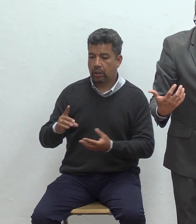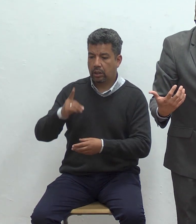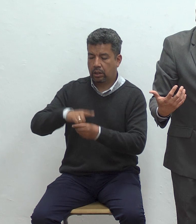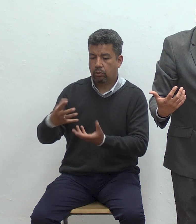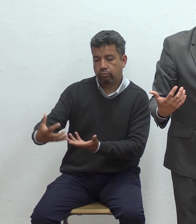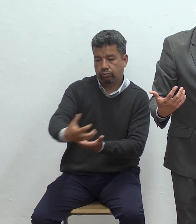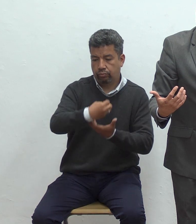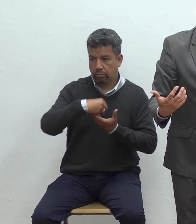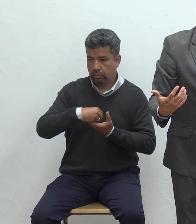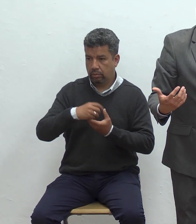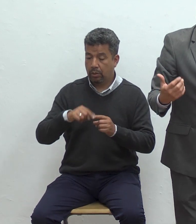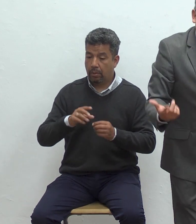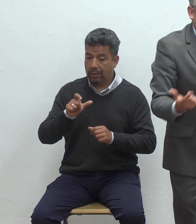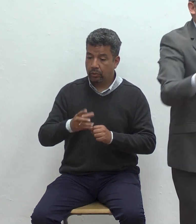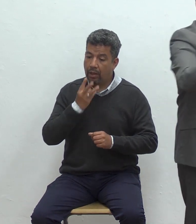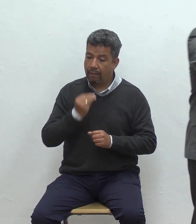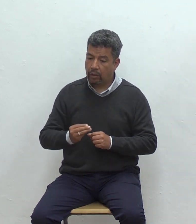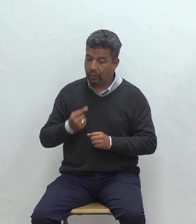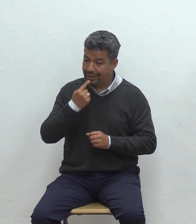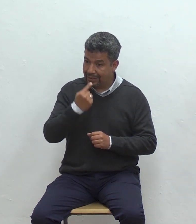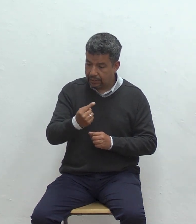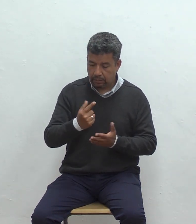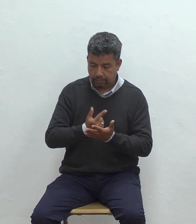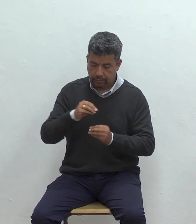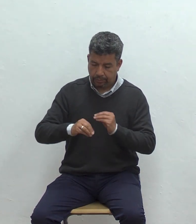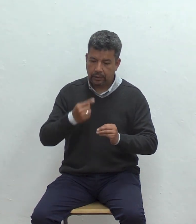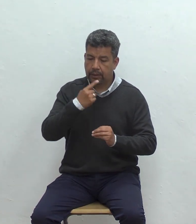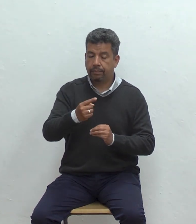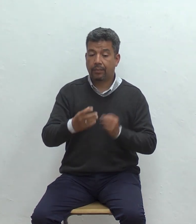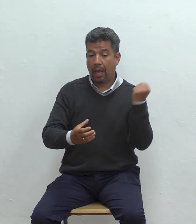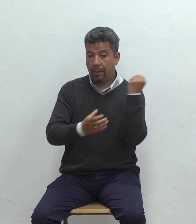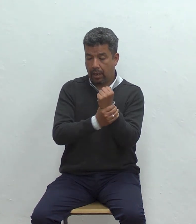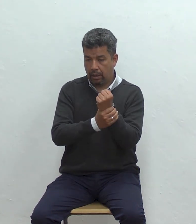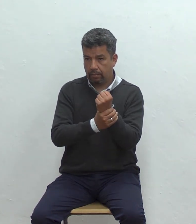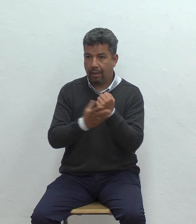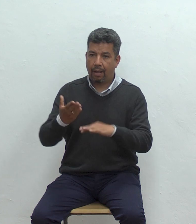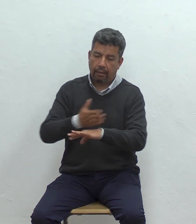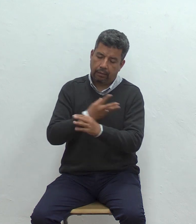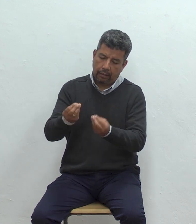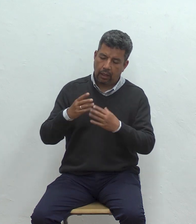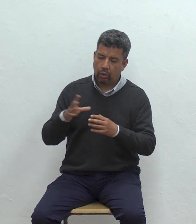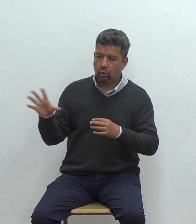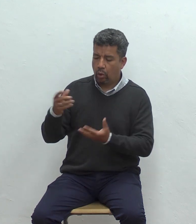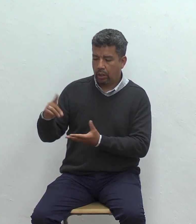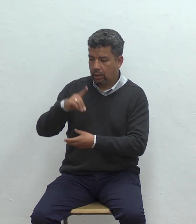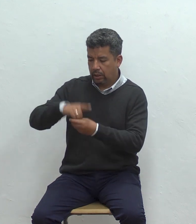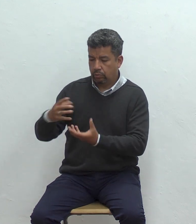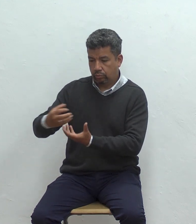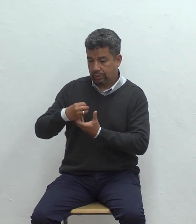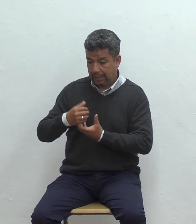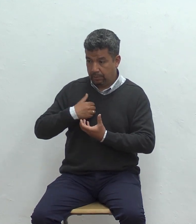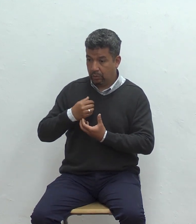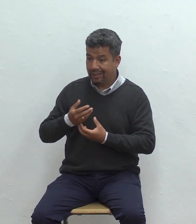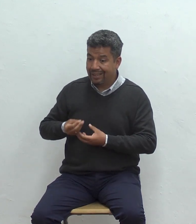está diciendo el autor de Hebreos que en Abraham, Leví, que recibía todos los diezmos después,